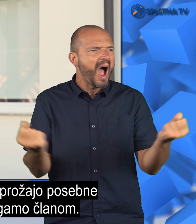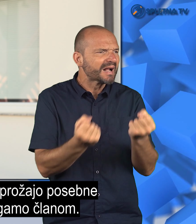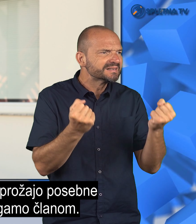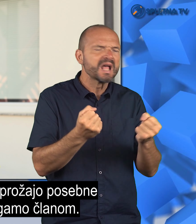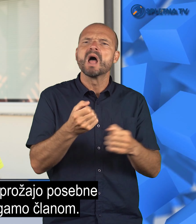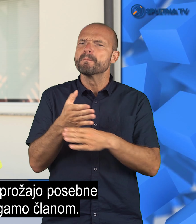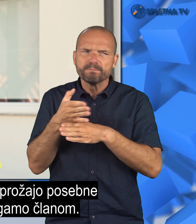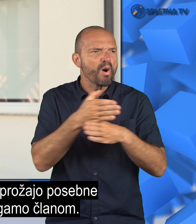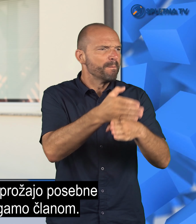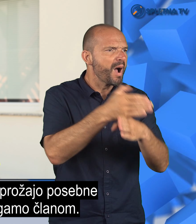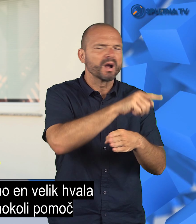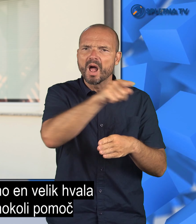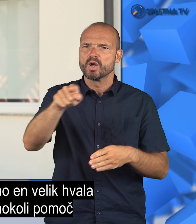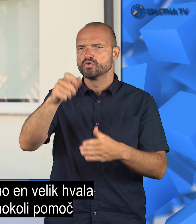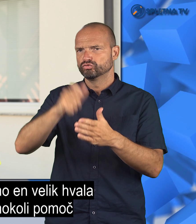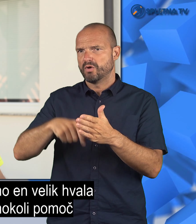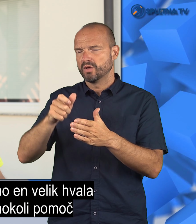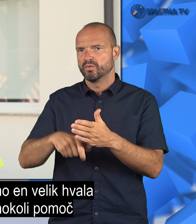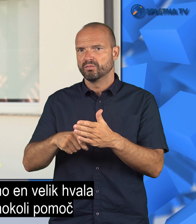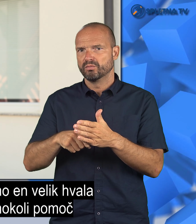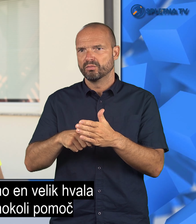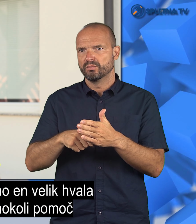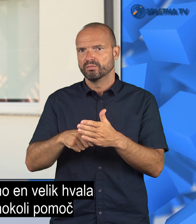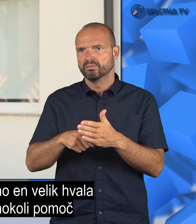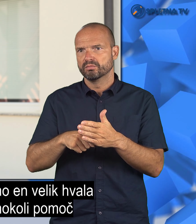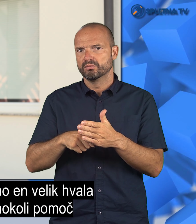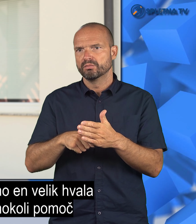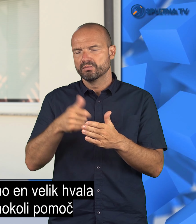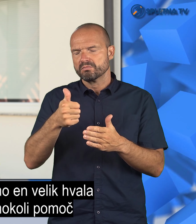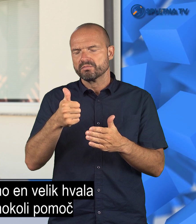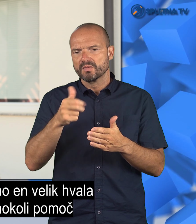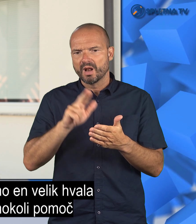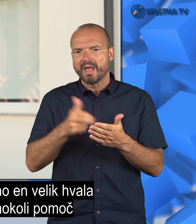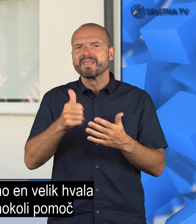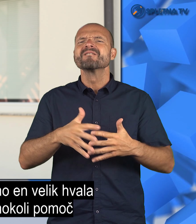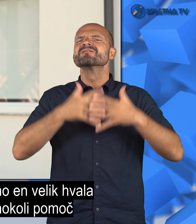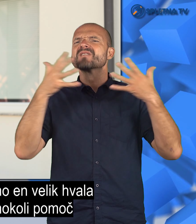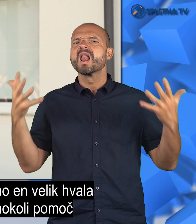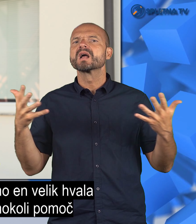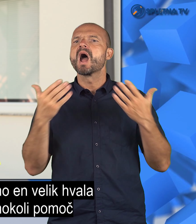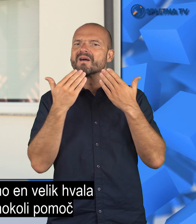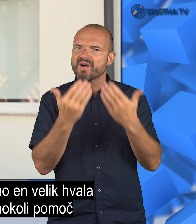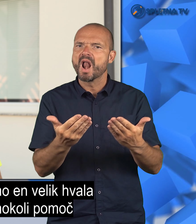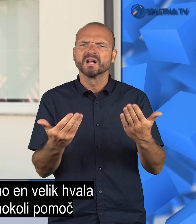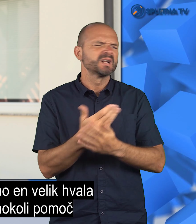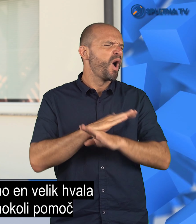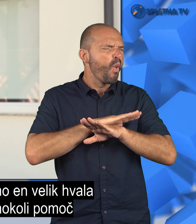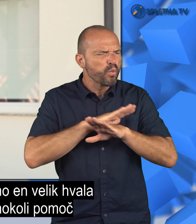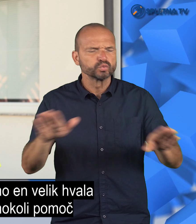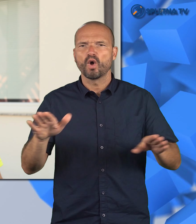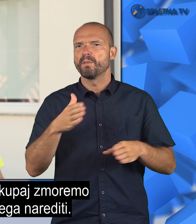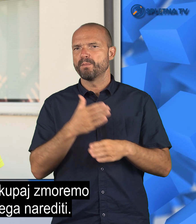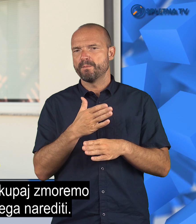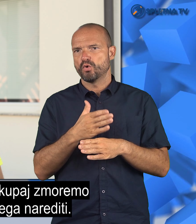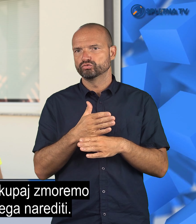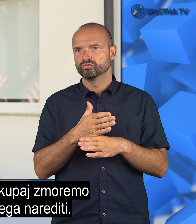akcije, da pomagamo gluhemu članu. In rekel, res osebno en velik hvala vsem za kakršnokoli pomoč